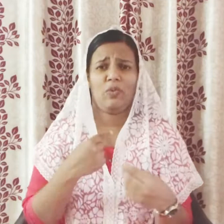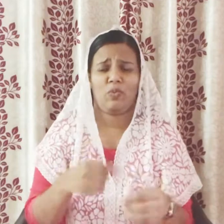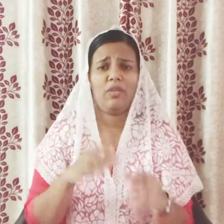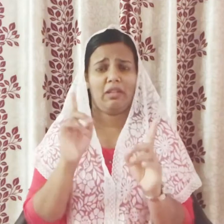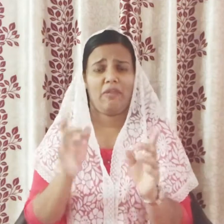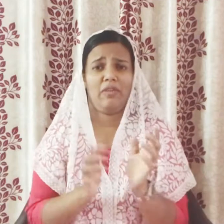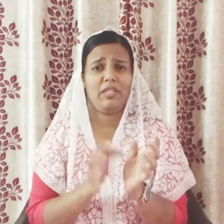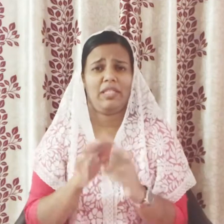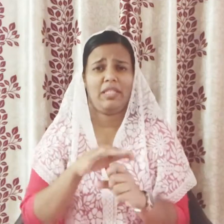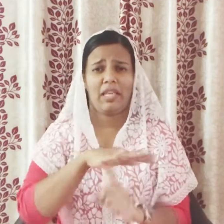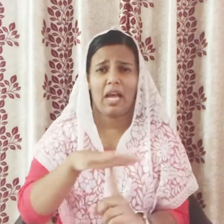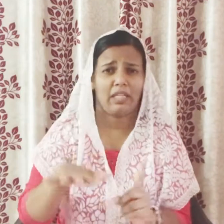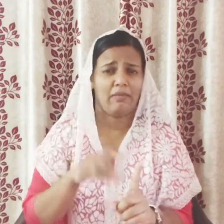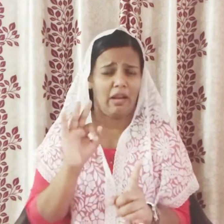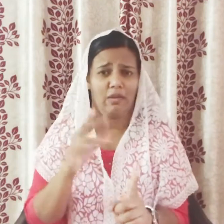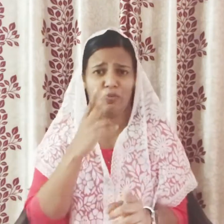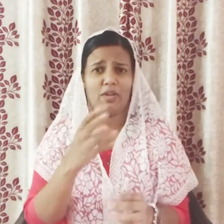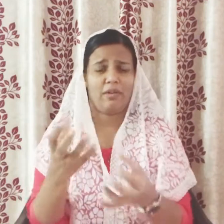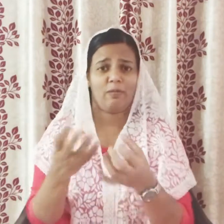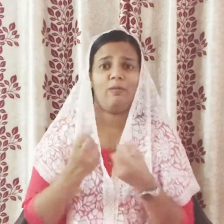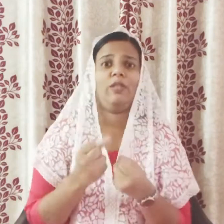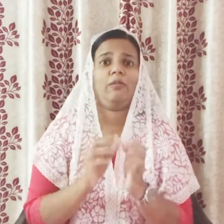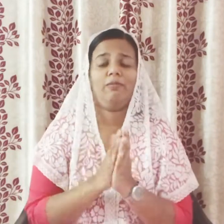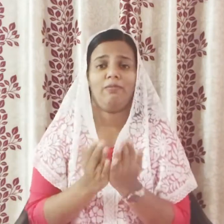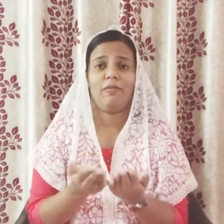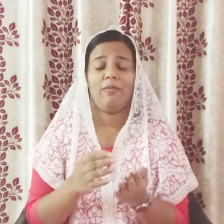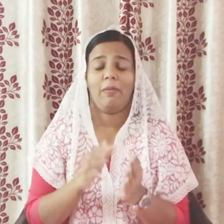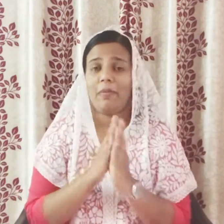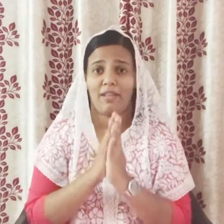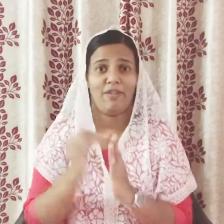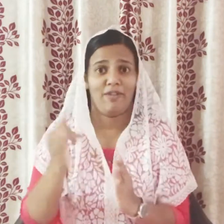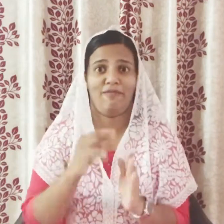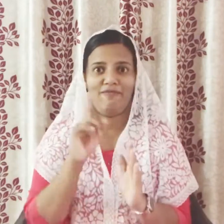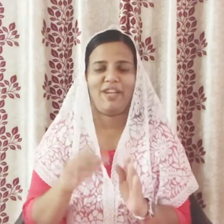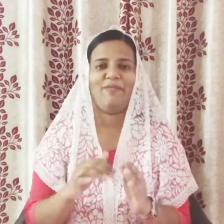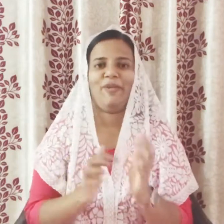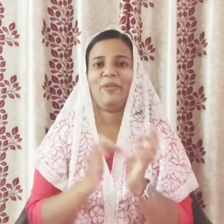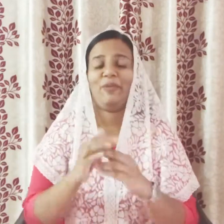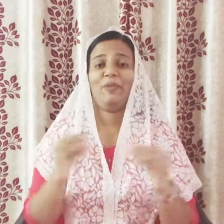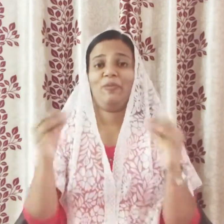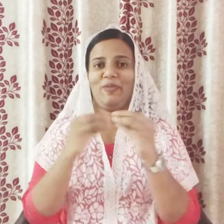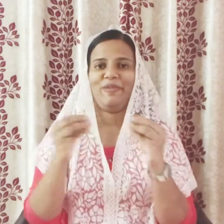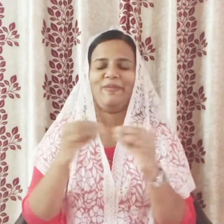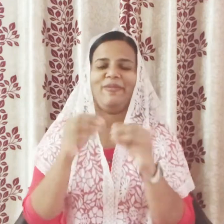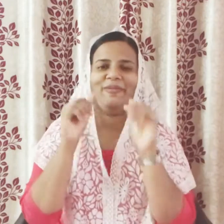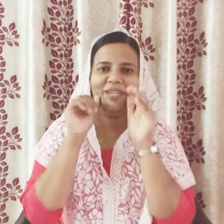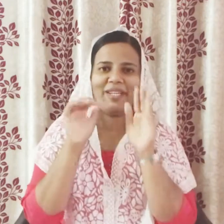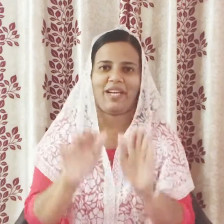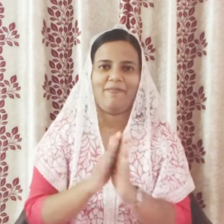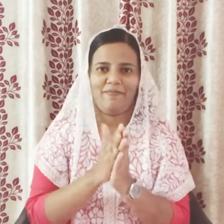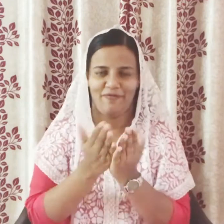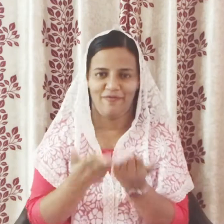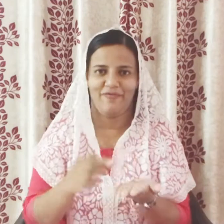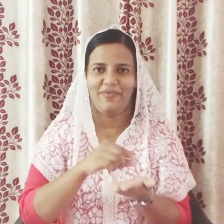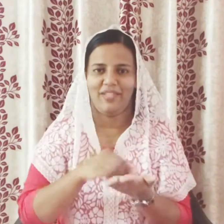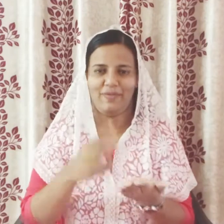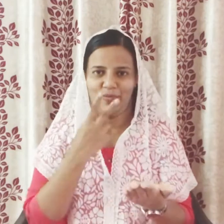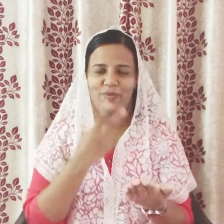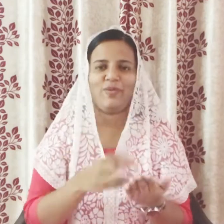കൊടുത്തും സാഹചര്യമുണ്ടാക്കി പങ്കെടുക്കുക. അത് നിങ്ങളുടെ ജീവിതത്തിൽ അനുഗ്രഹത്തിന് കാരണമാകും. കർത്താവ് ധാരാളമായിട്ട് അനുഗ്രഹിക്കട്ടെ. തുടർന്ന് നമ്മൾ കർത്താവിൻ്റെ